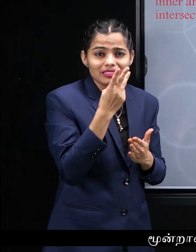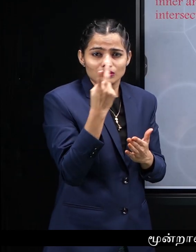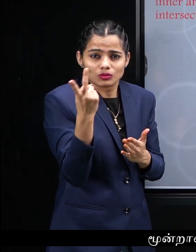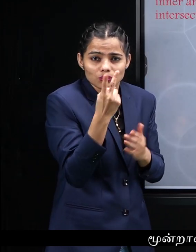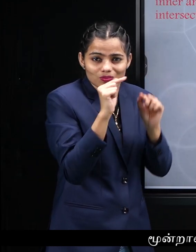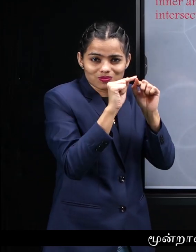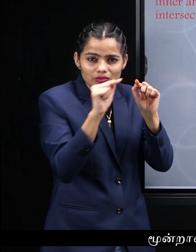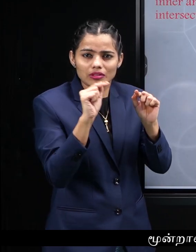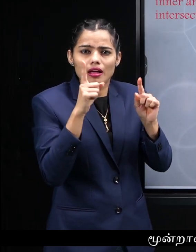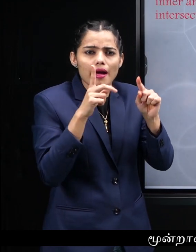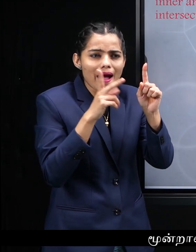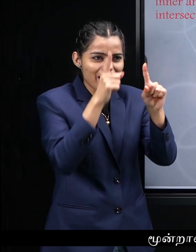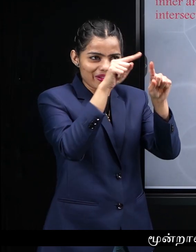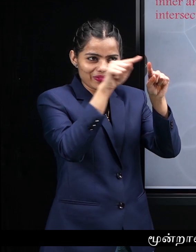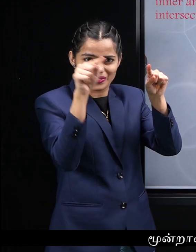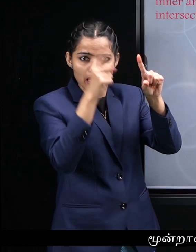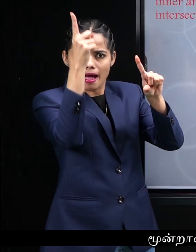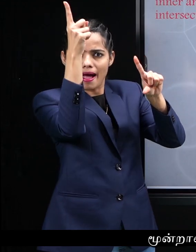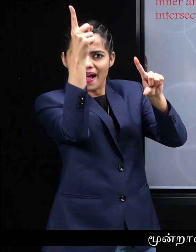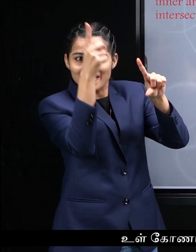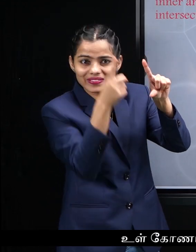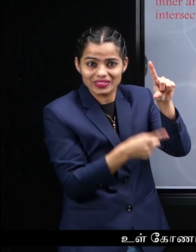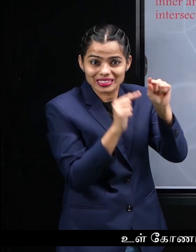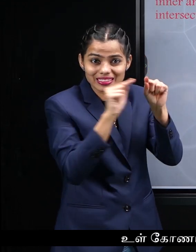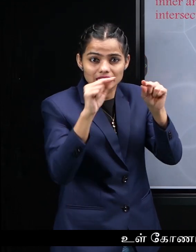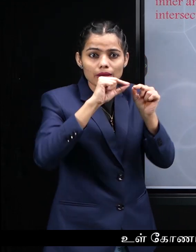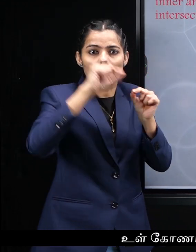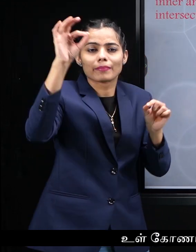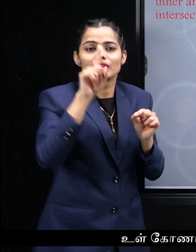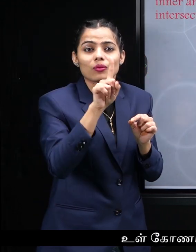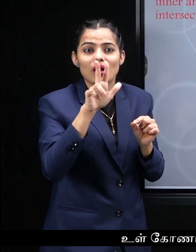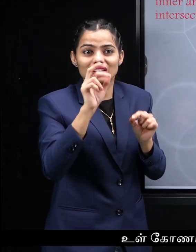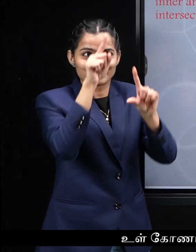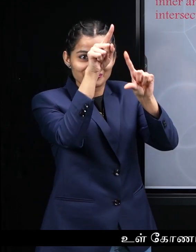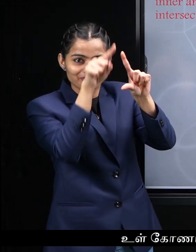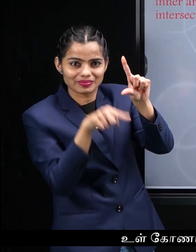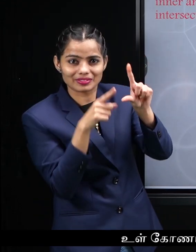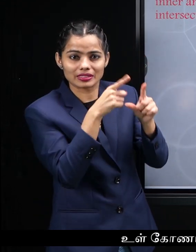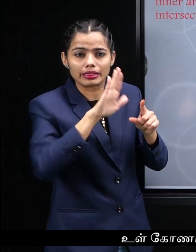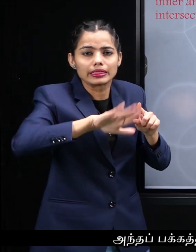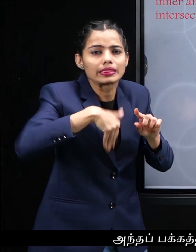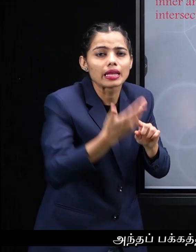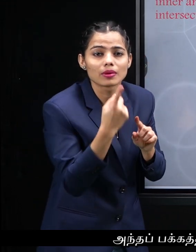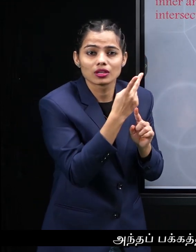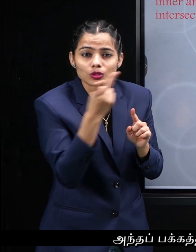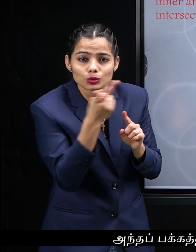3வது கோட்டால் 2வது கோடுகள் வெட்டப்பட்டால் உள்கோணங்களின் கூட்டுத்தொகை 180 பாகைக்கும் குறைவாக